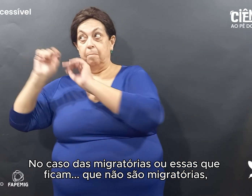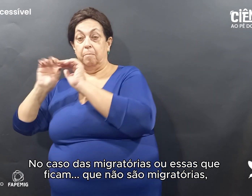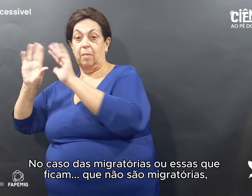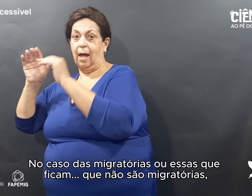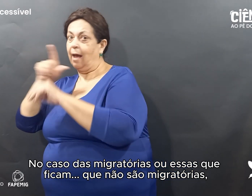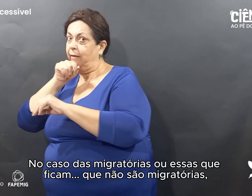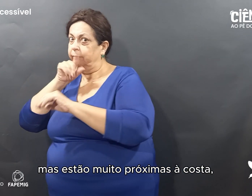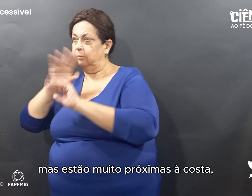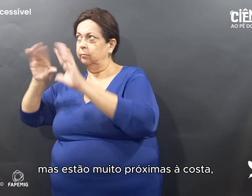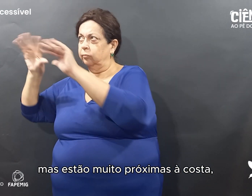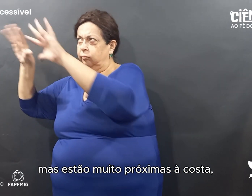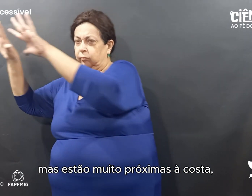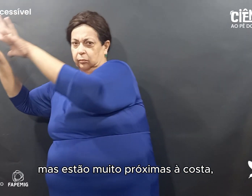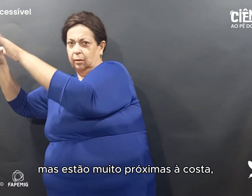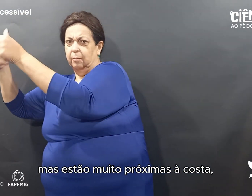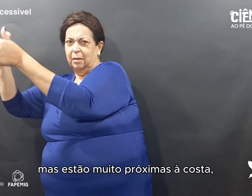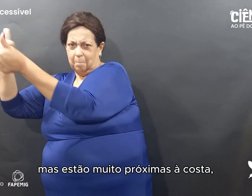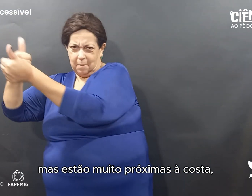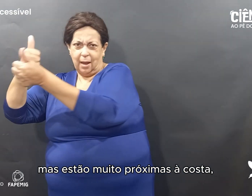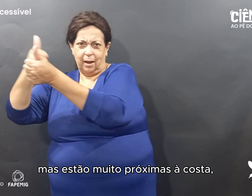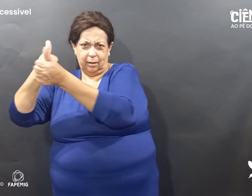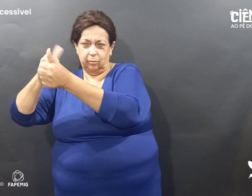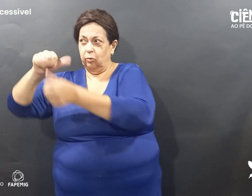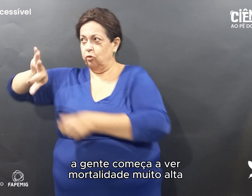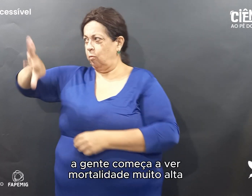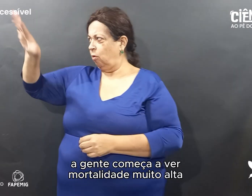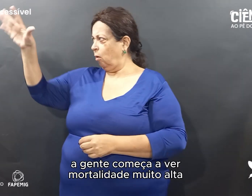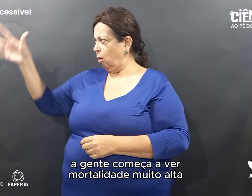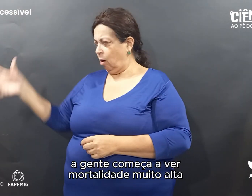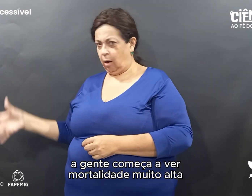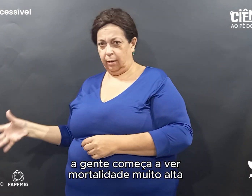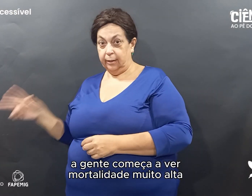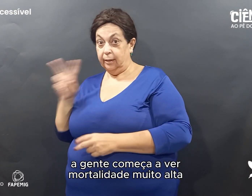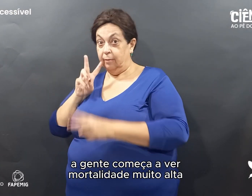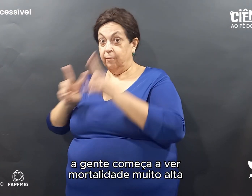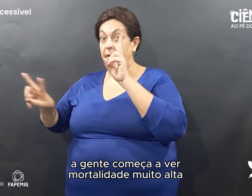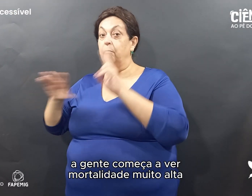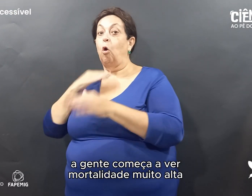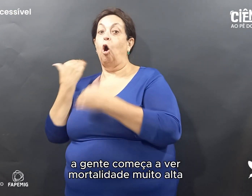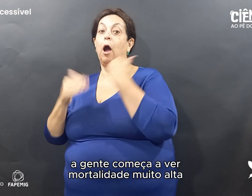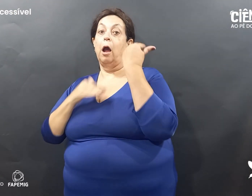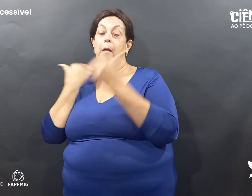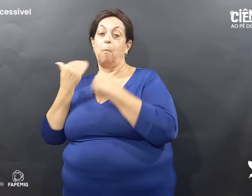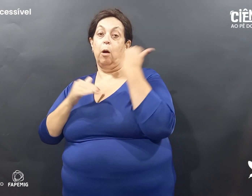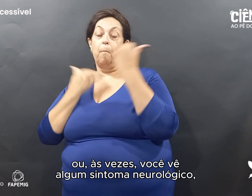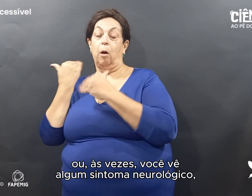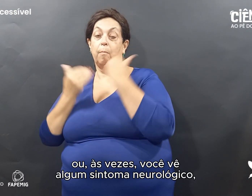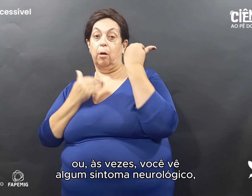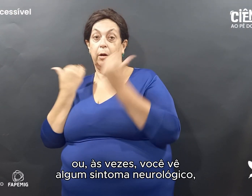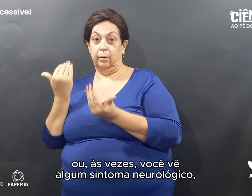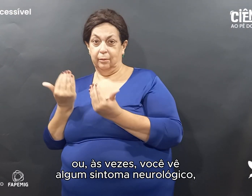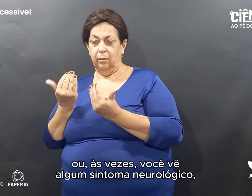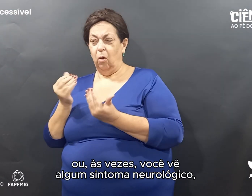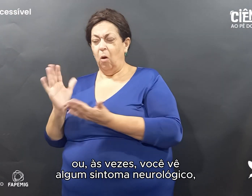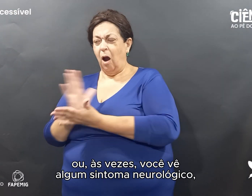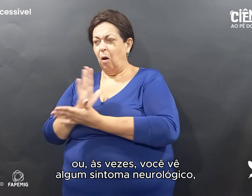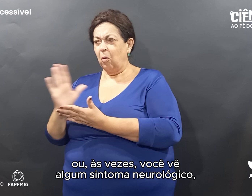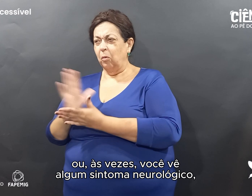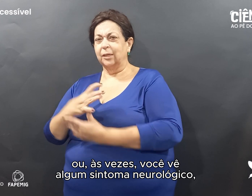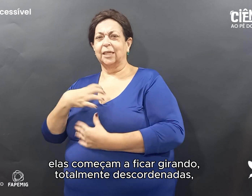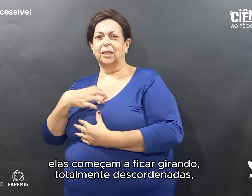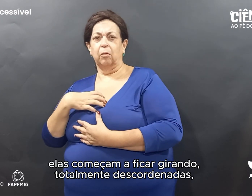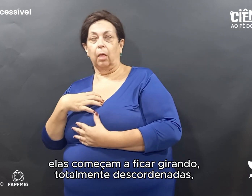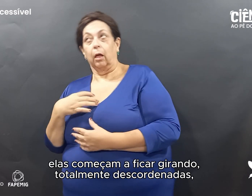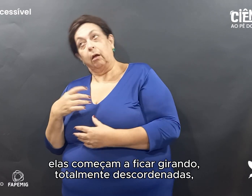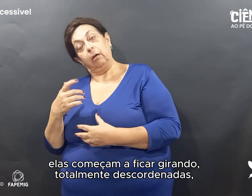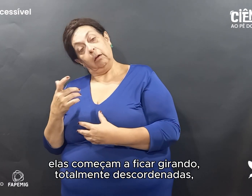que não são migratórias, mas estão muito próximos à costa, a gente começa a ver mortalidade muito alta. Ou às vezes você vê algum sintoma